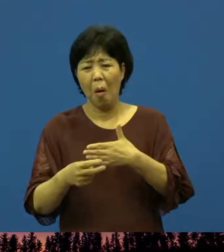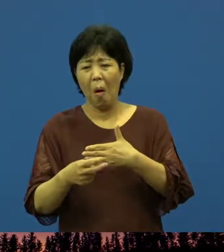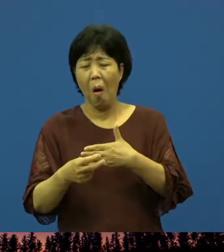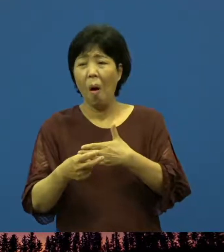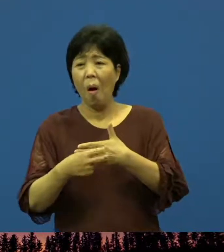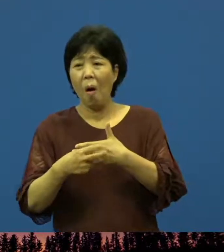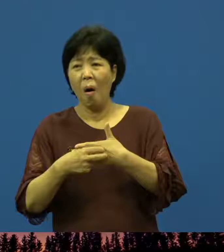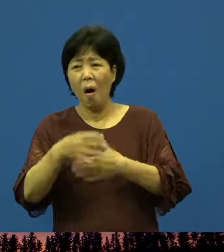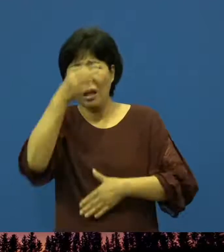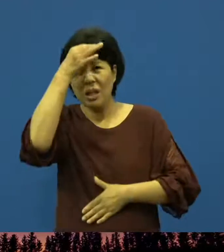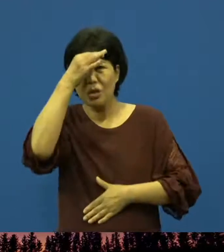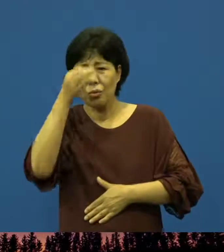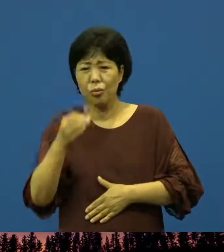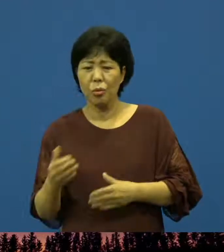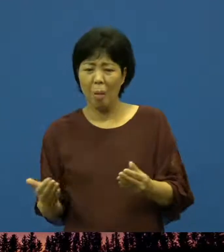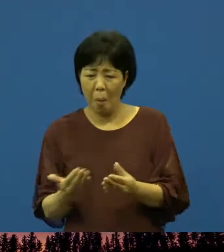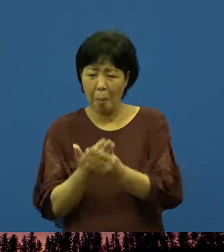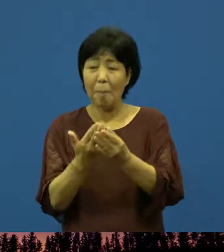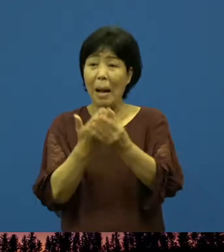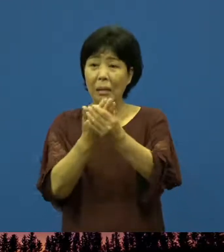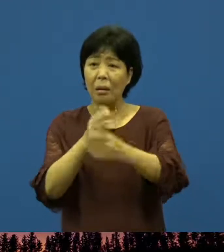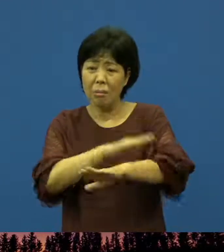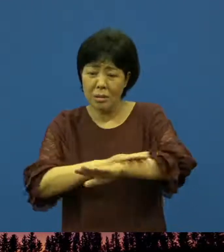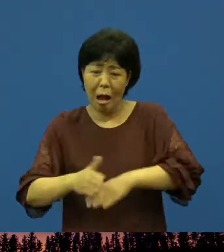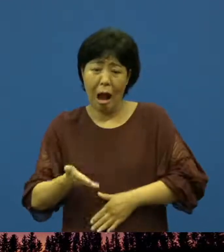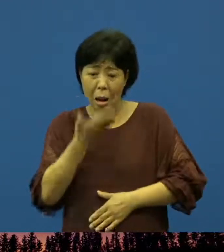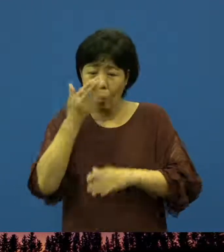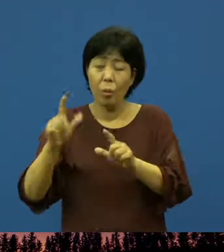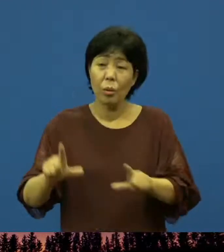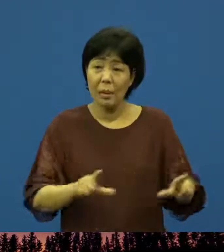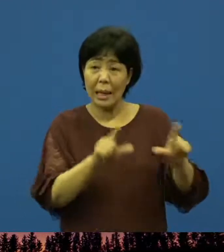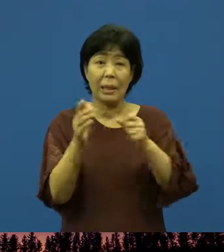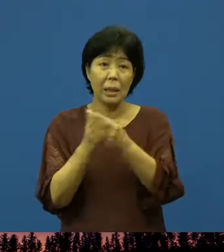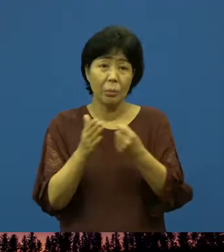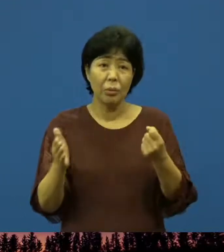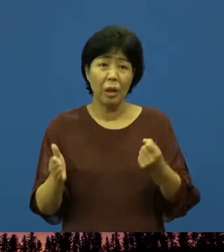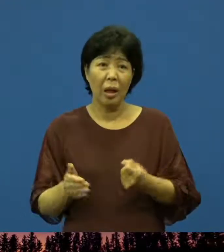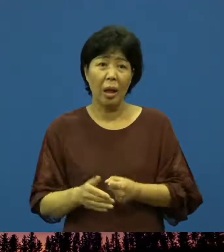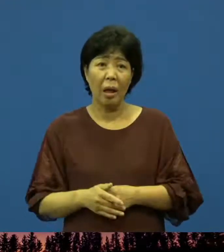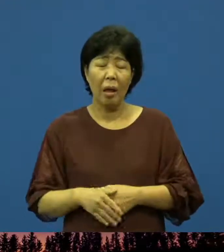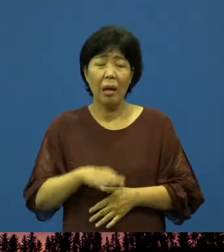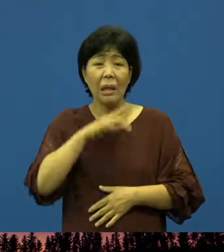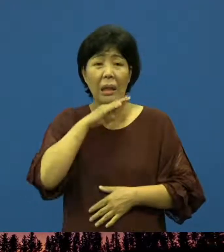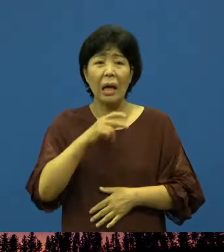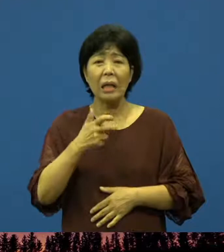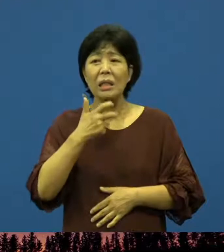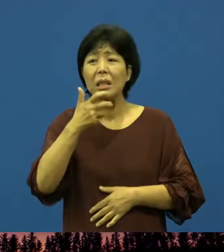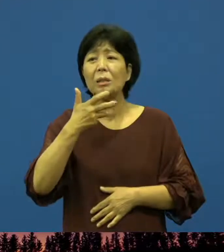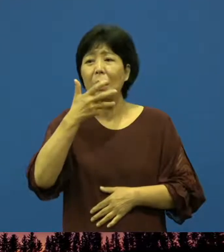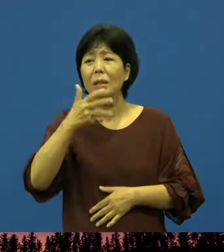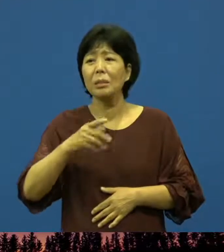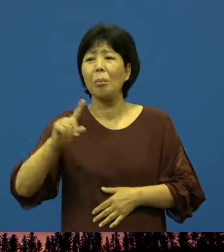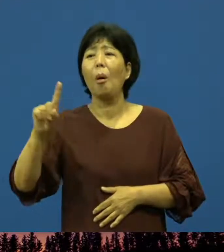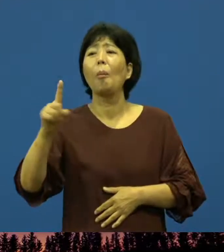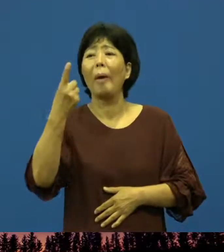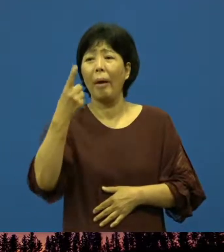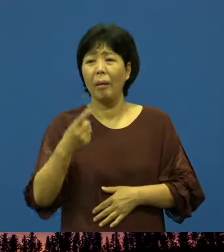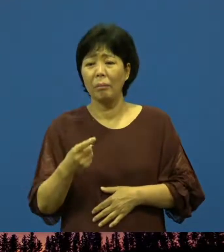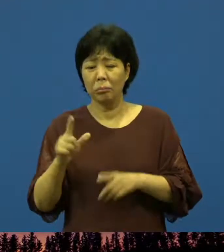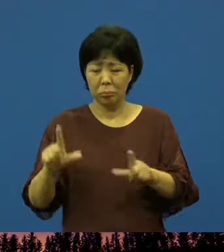먹고 영양가를 섭취하고 이러니까 지금 뭐 70년, 80년, 막 이렇게 90년까지 살고 100세까지 살고